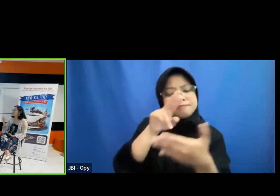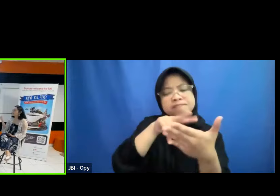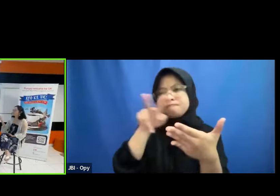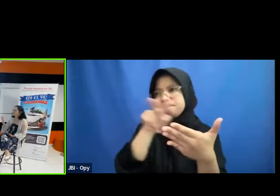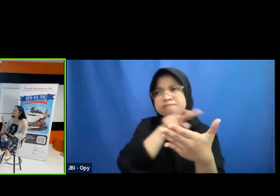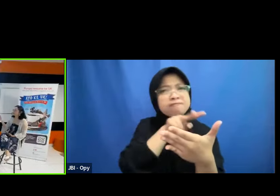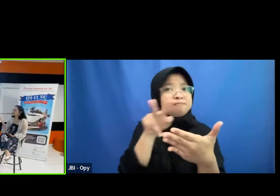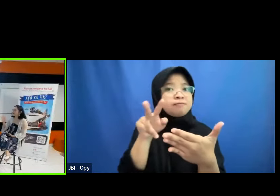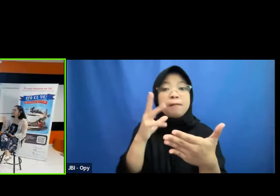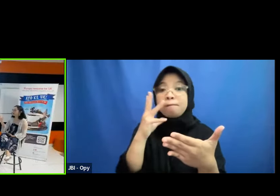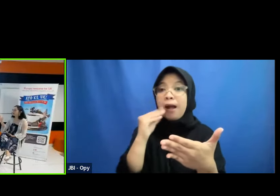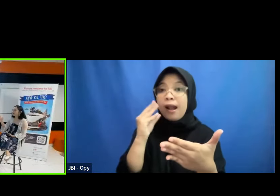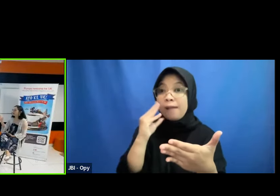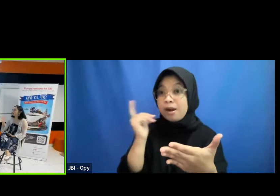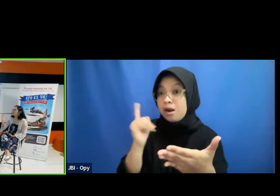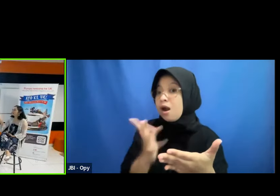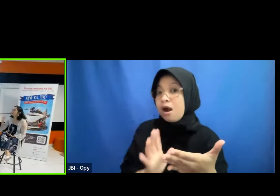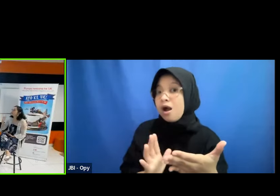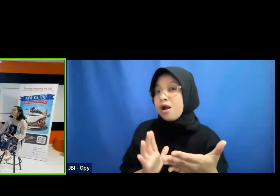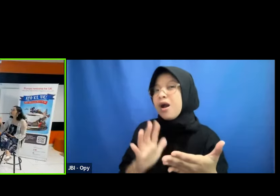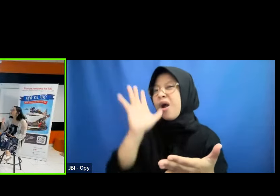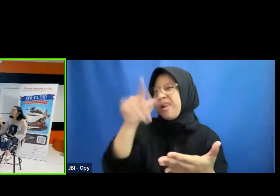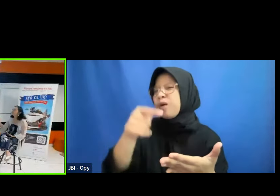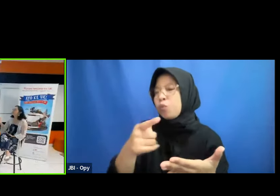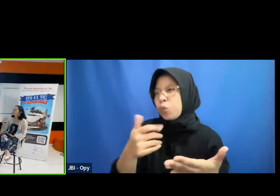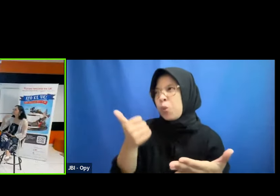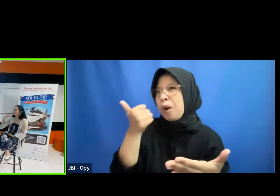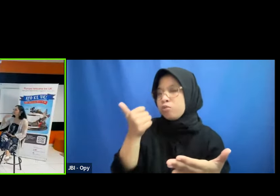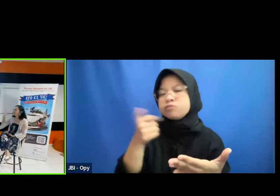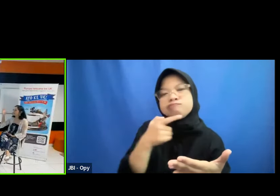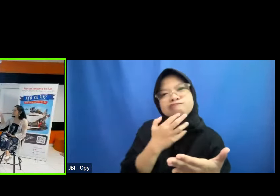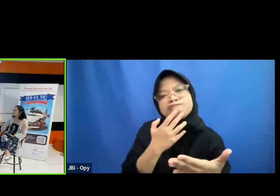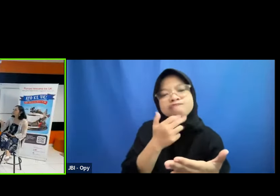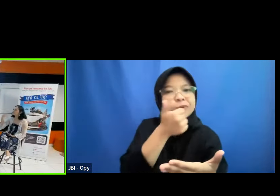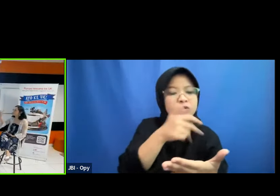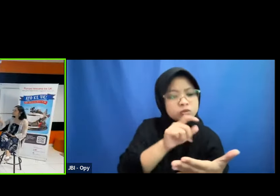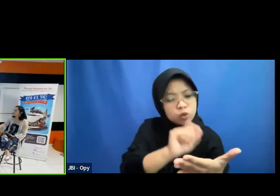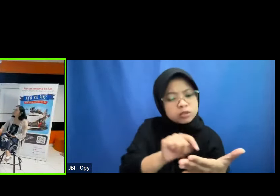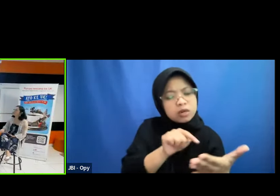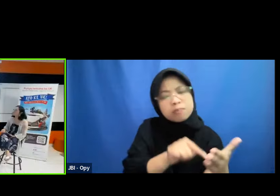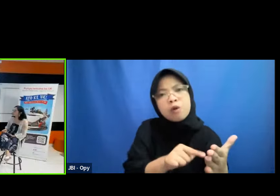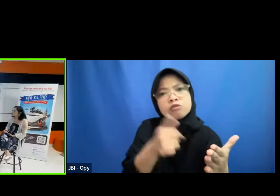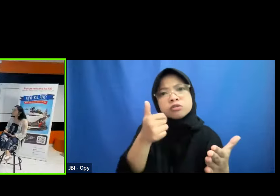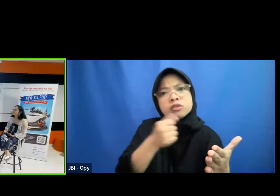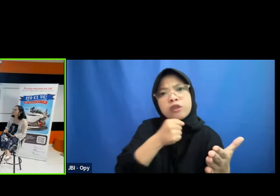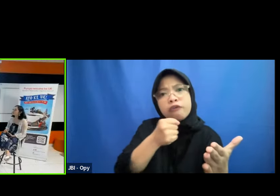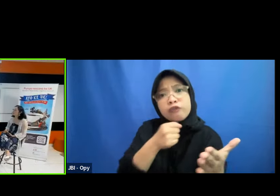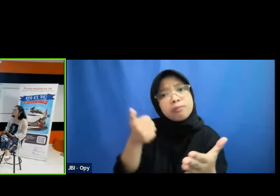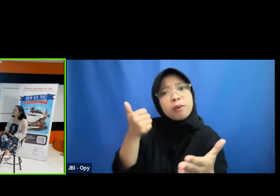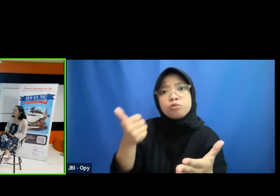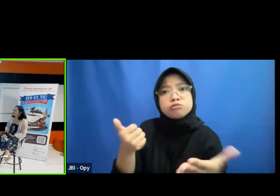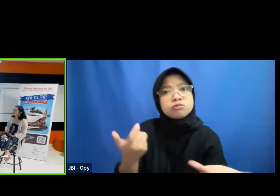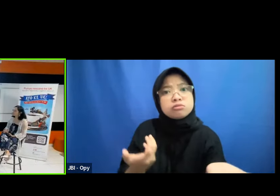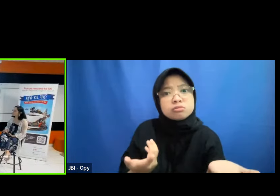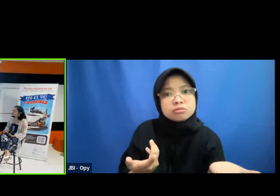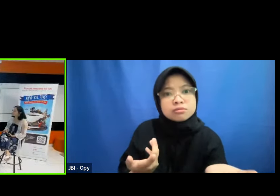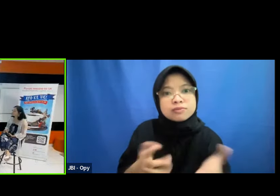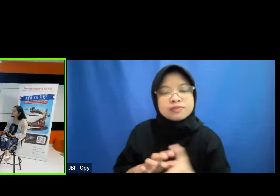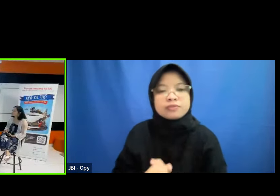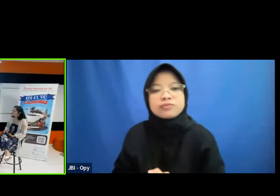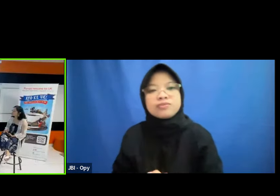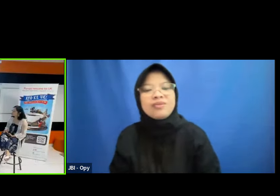ada pengalaman-p mungkin kayak oh ini dia bagus banget dan esnya bagus interview-nya juga bagus gitu